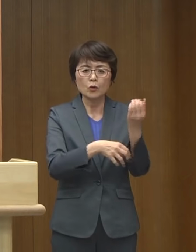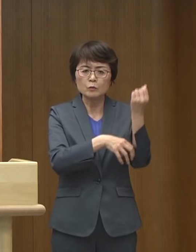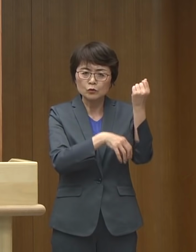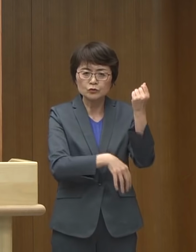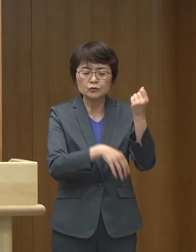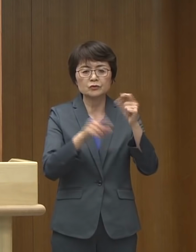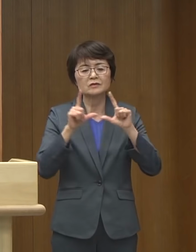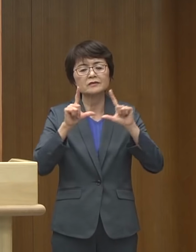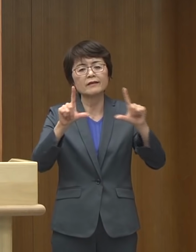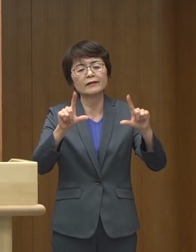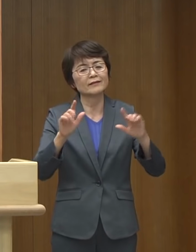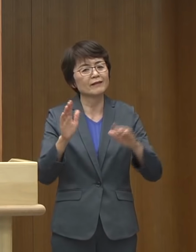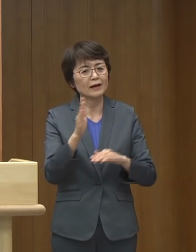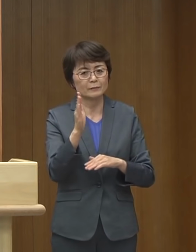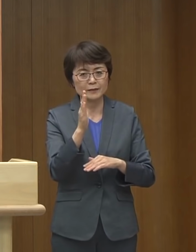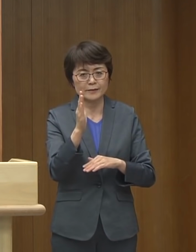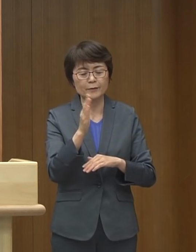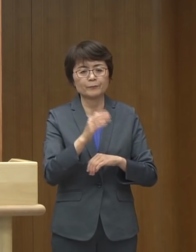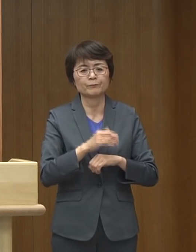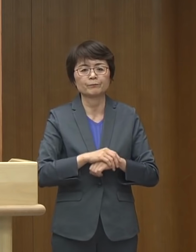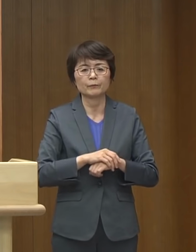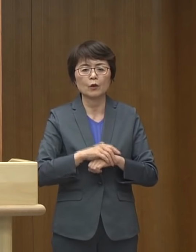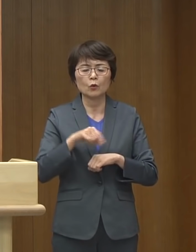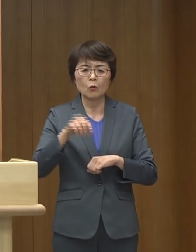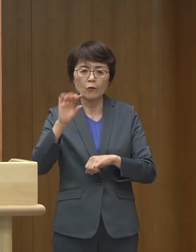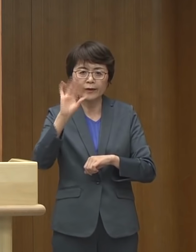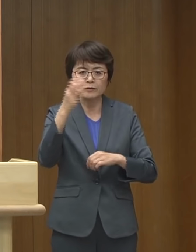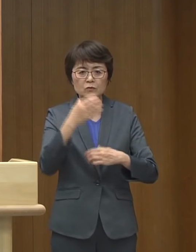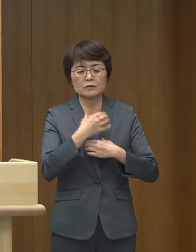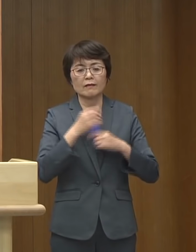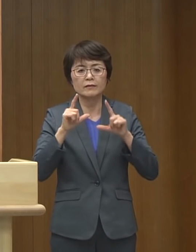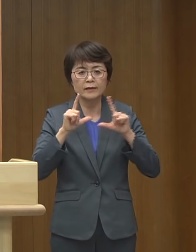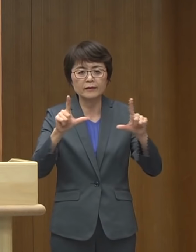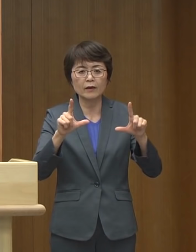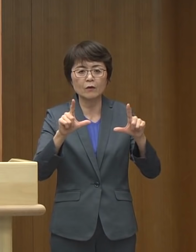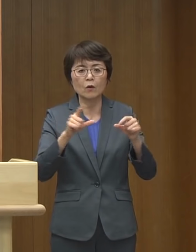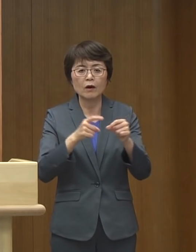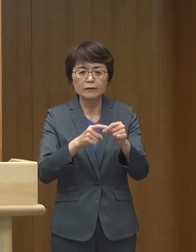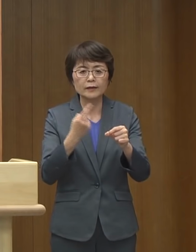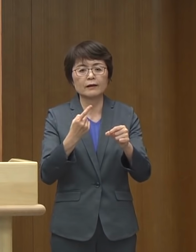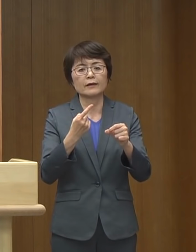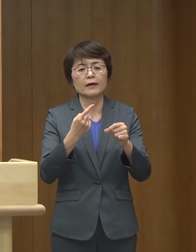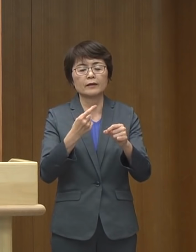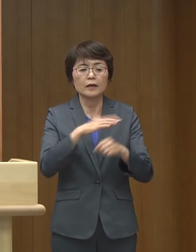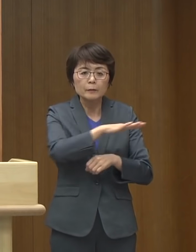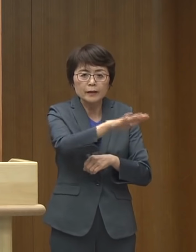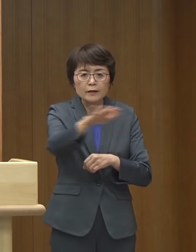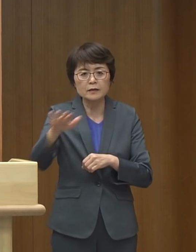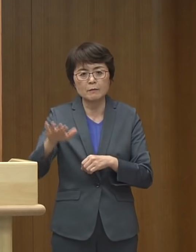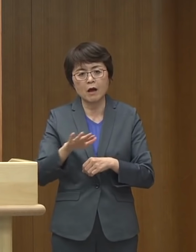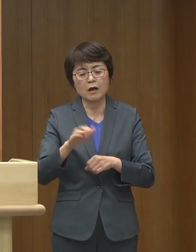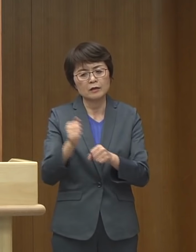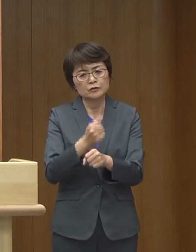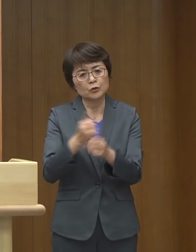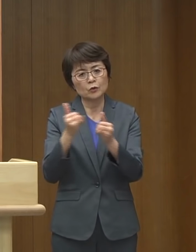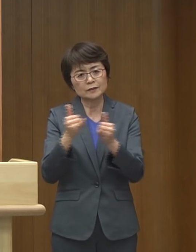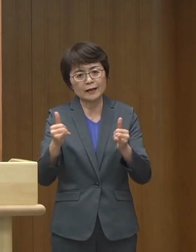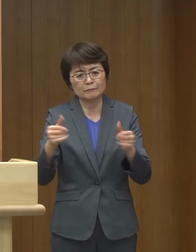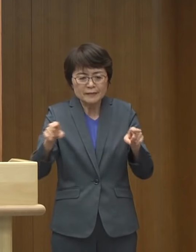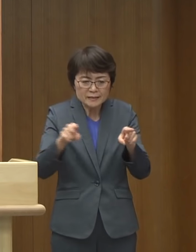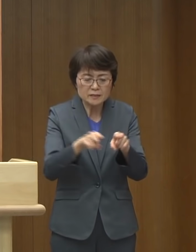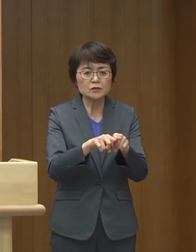ではありませんでしたけれども、この緊急事態宣言を契機として、道民の皆様や事業者の皆様が結束